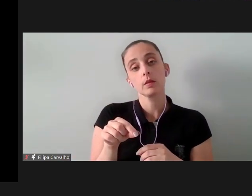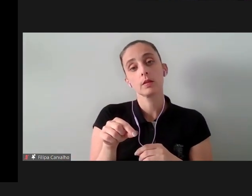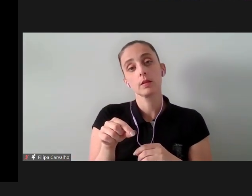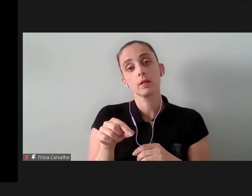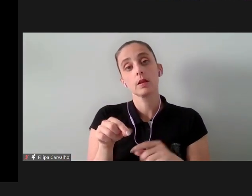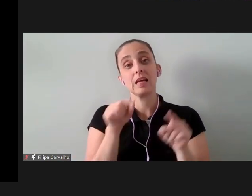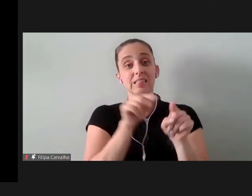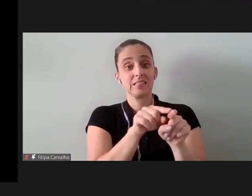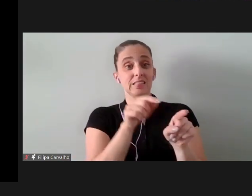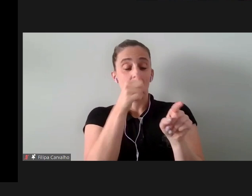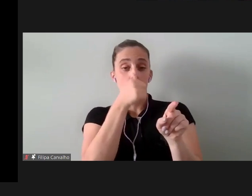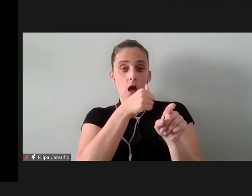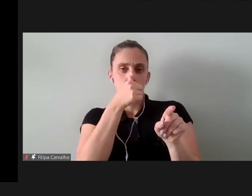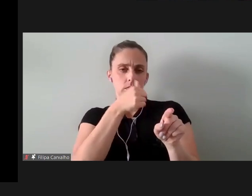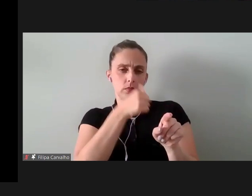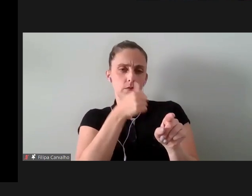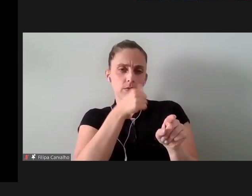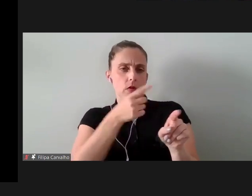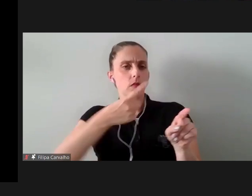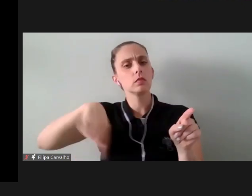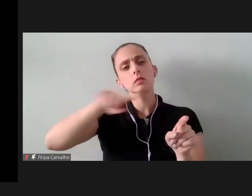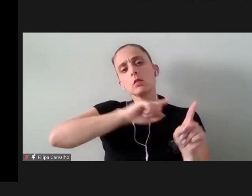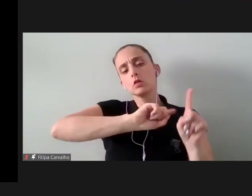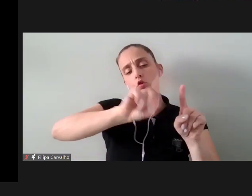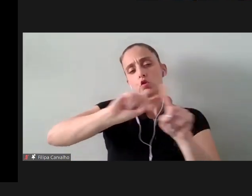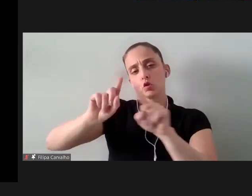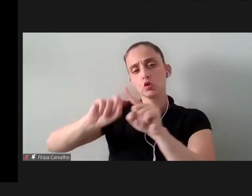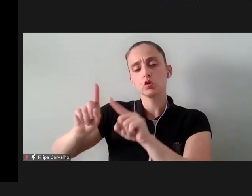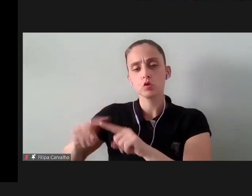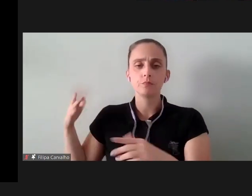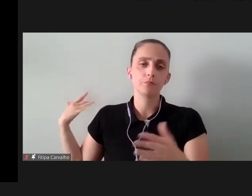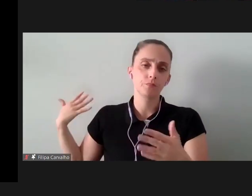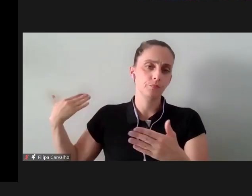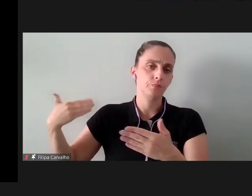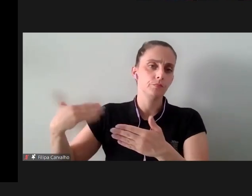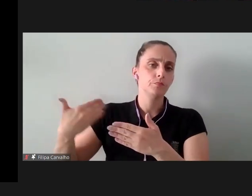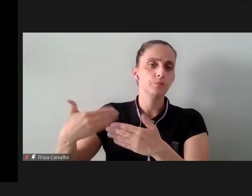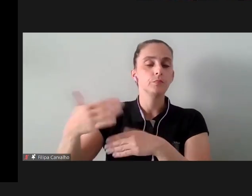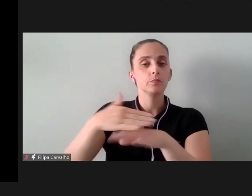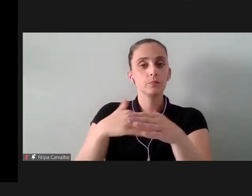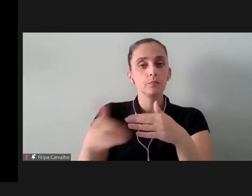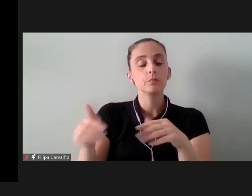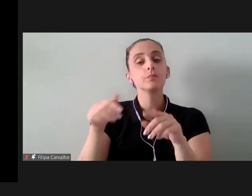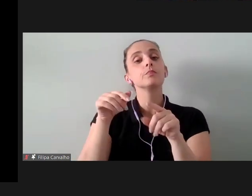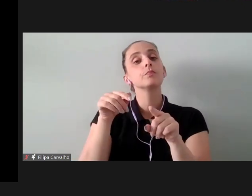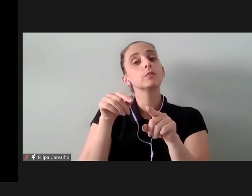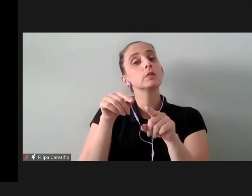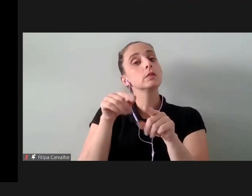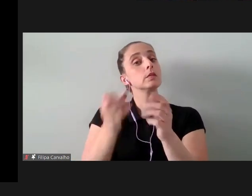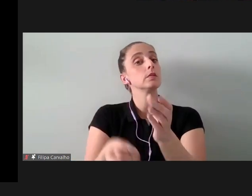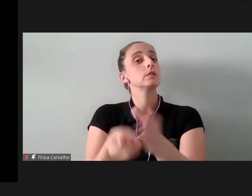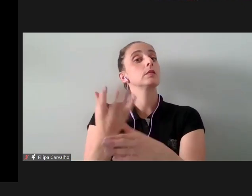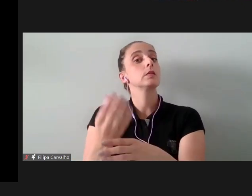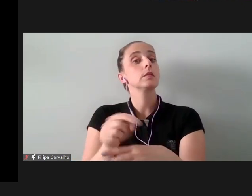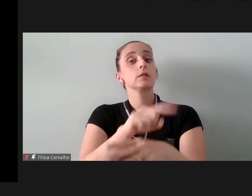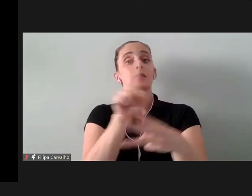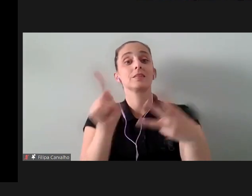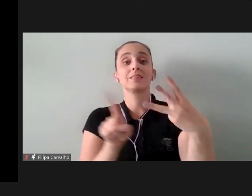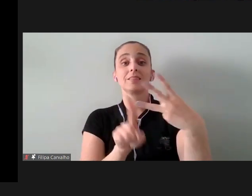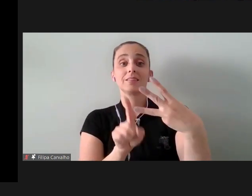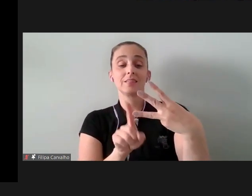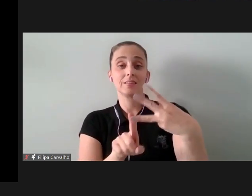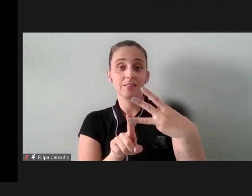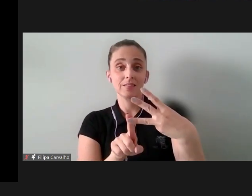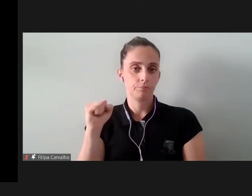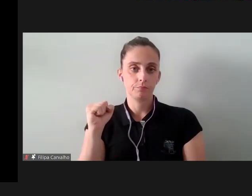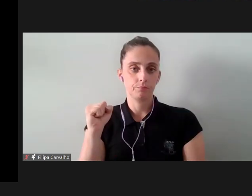das atividades que a gente, né, vem realizando foi a criação de uma terceira frente de atuação, que é uma